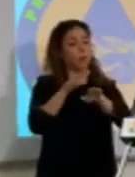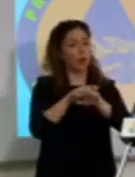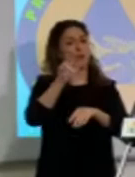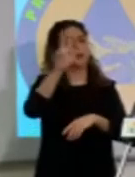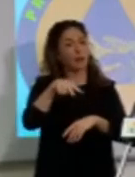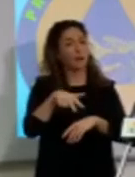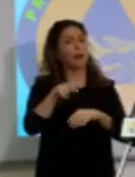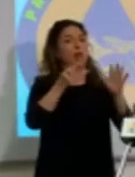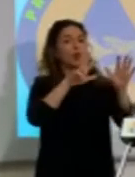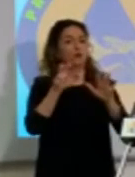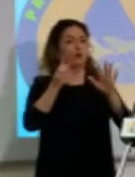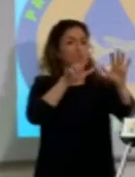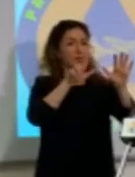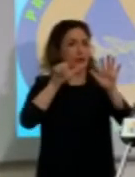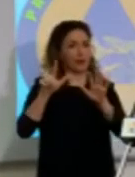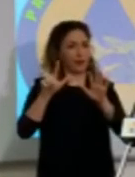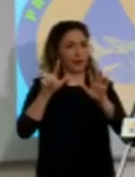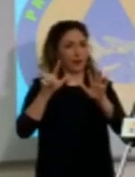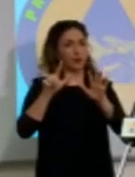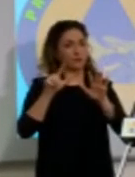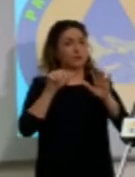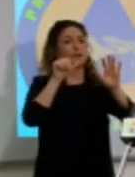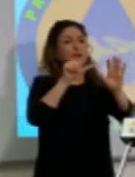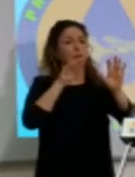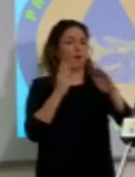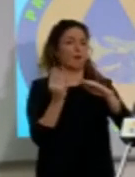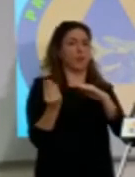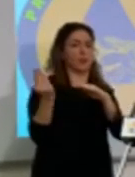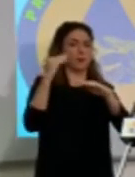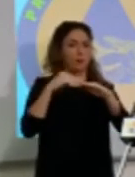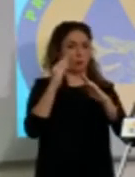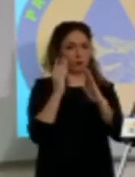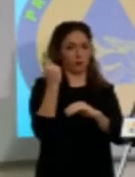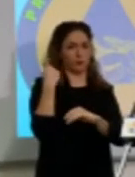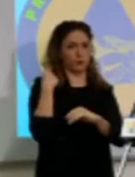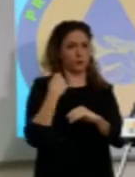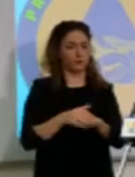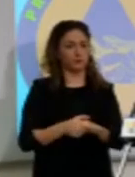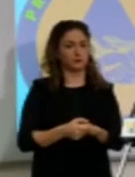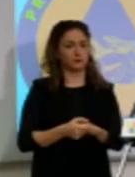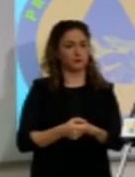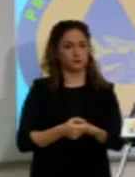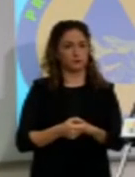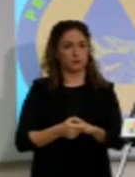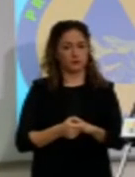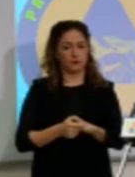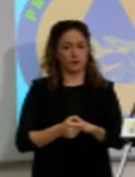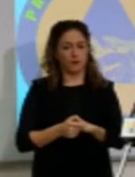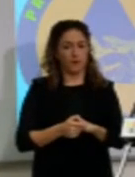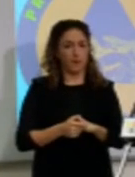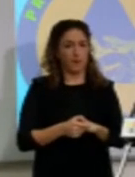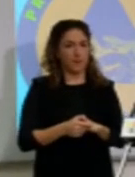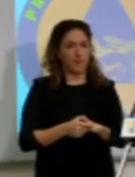per aggiornare i cittadini sulla pandemia da coronavirus e in veneto ha ribadito che un terzo dei ricoverati in veneto oggi e covip